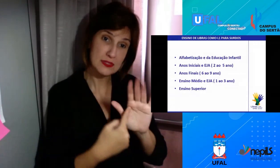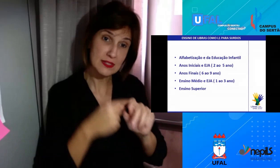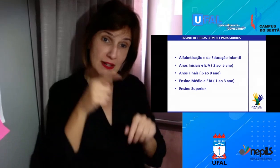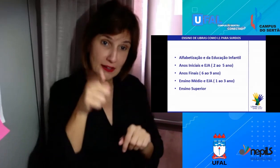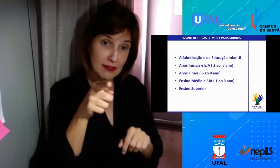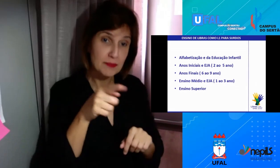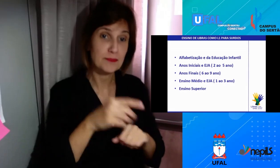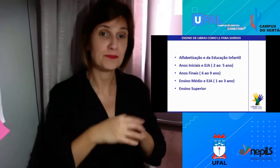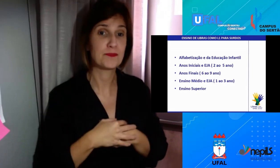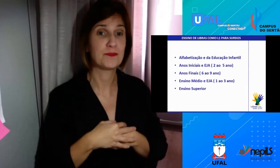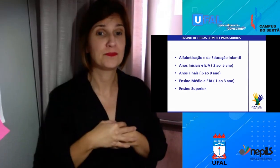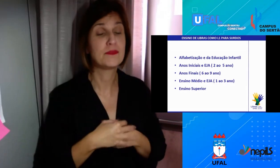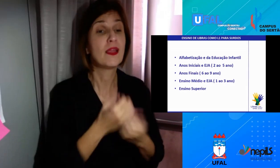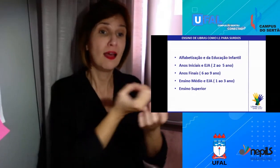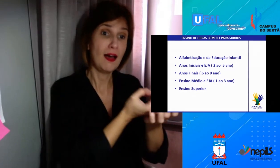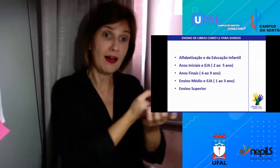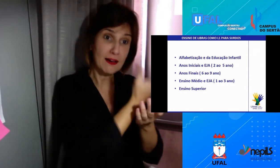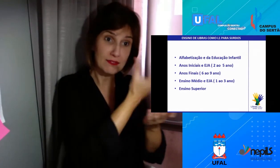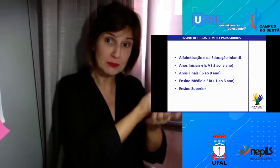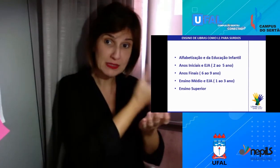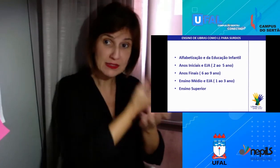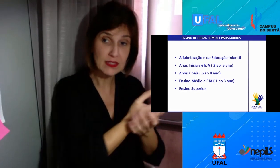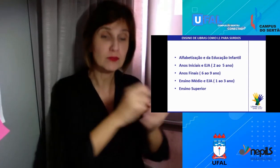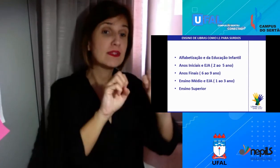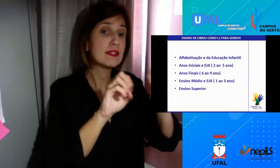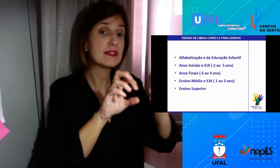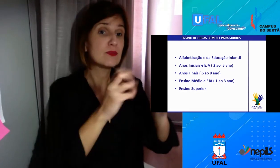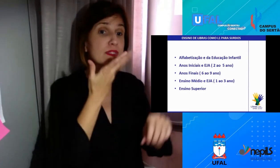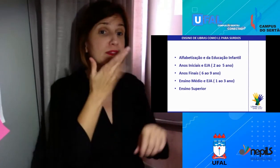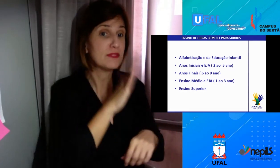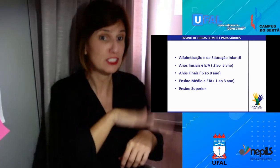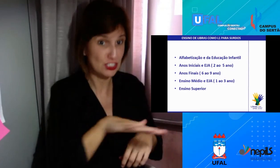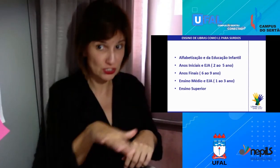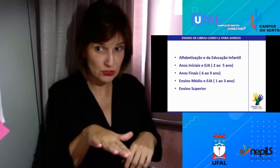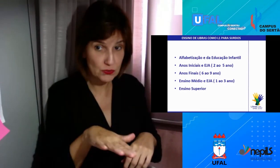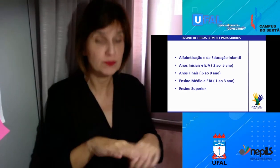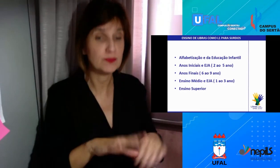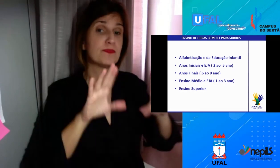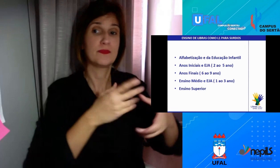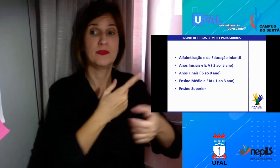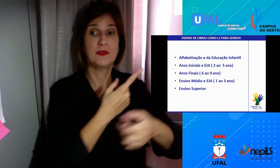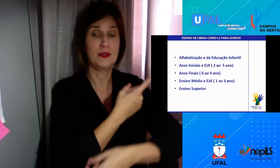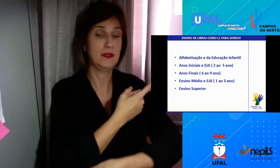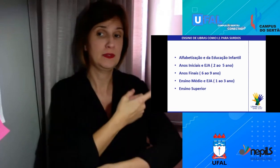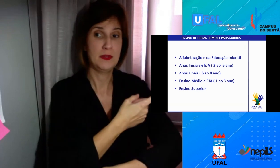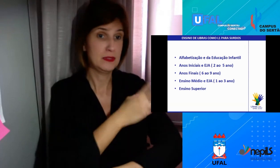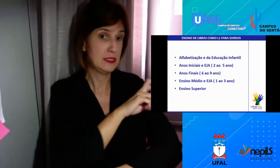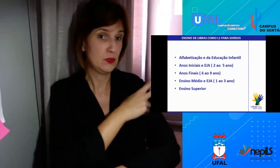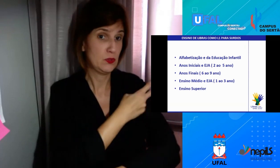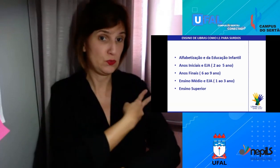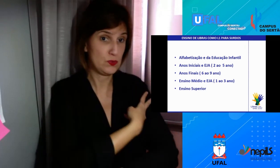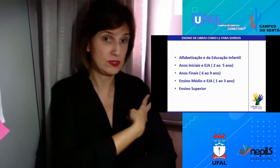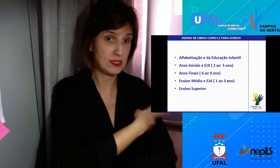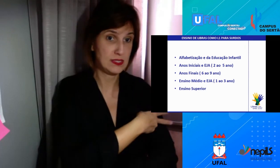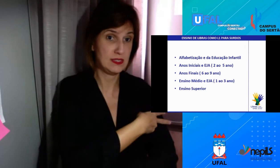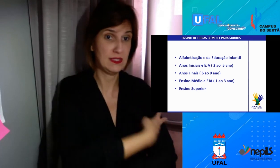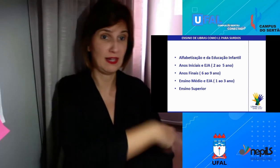Por favor, obrigada. Bem, aqui apresento, então, a respeito da alfabetização e da